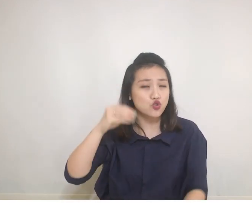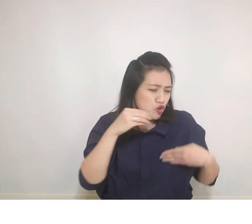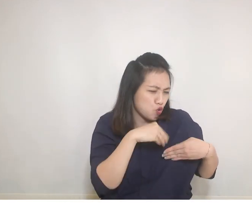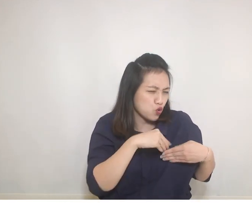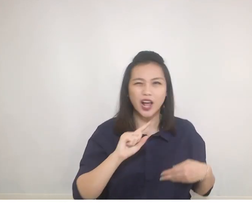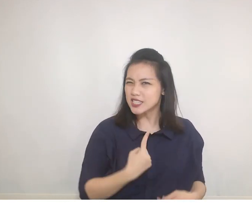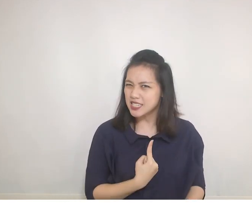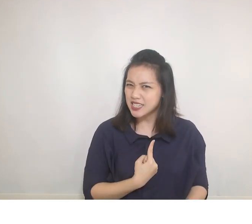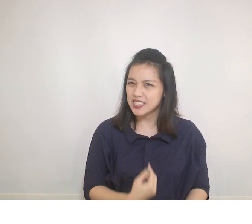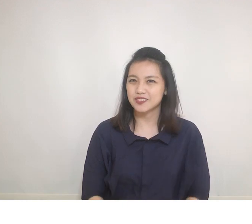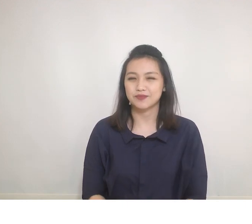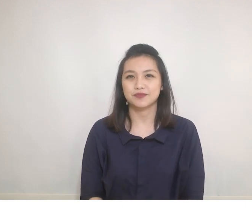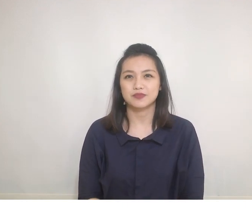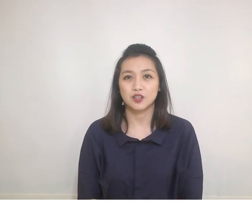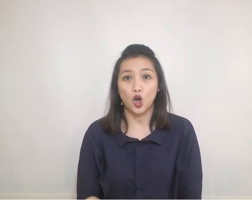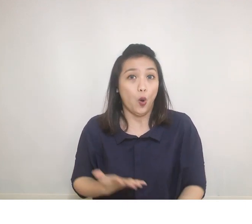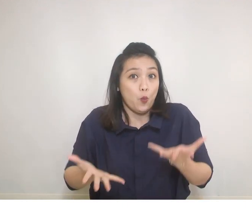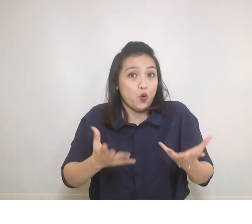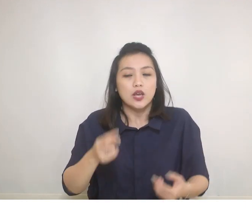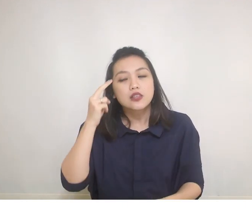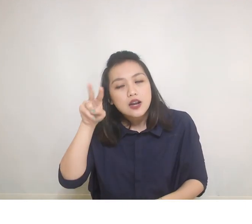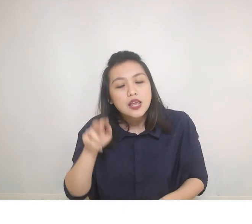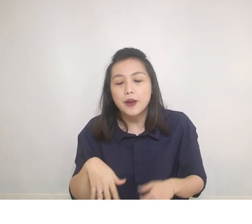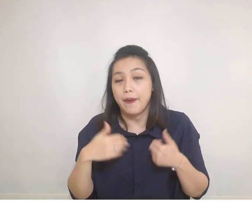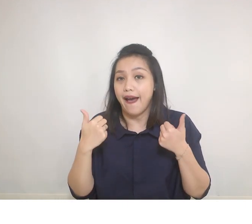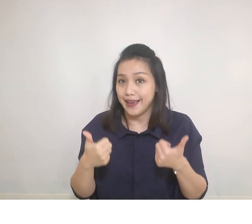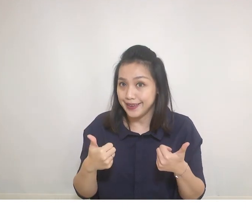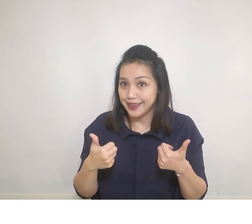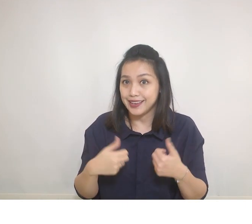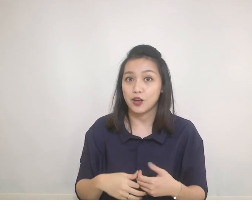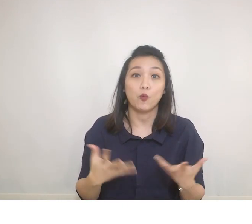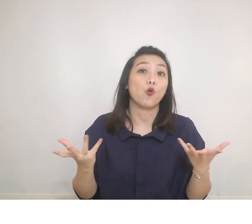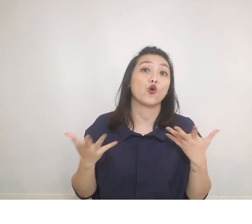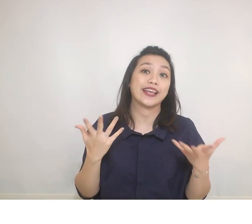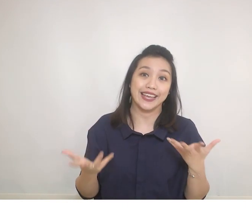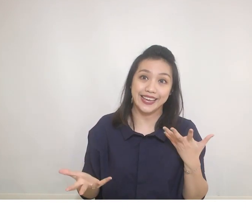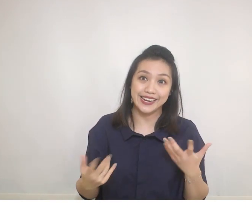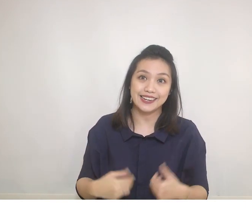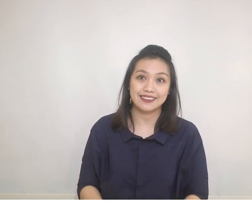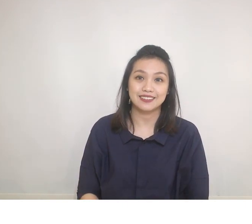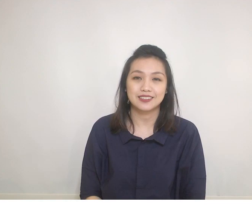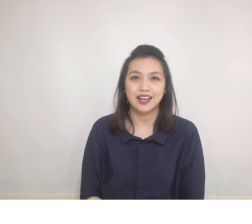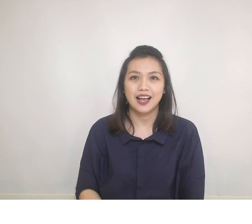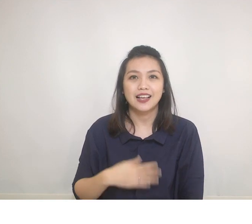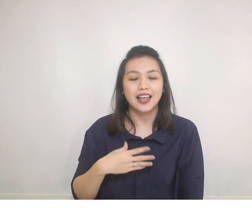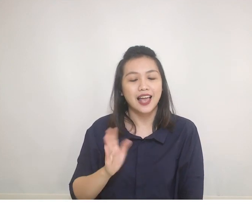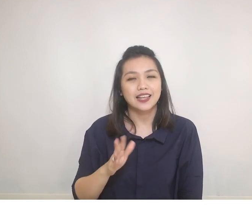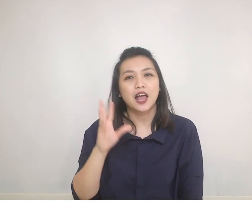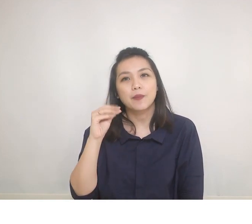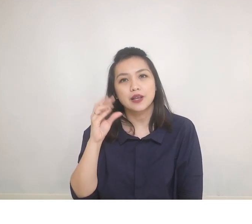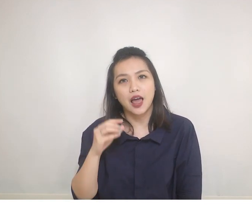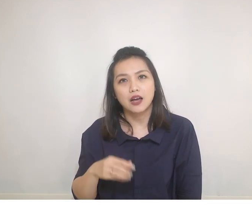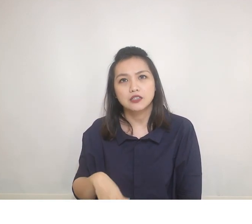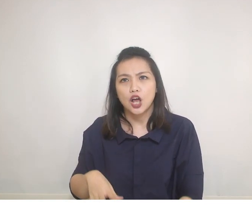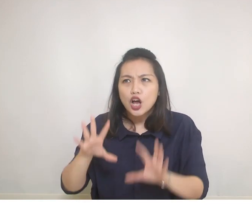untuk kelihatannya baik, doa kepada Tuhannya. Loh, itu bukan kepada saya sebenarnya, kepada Tuhannya itu. Tuhan, aku ini rindu untuk ini,